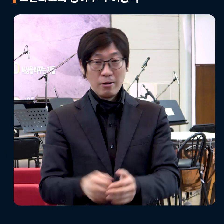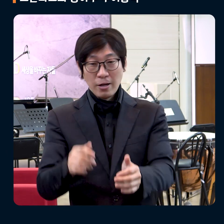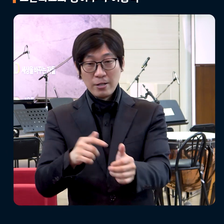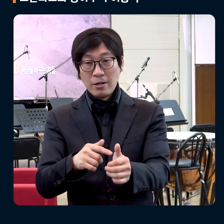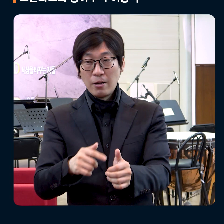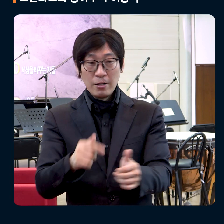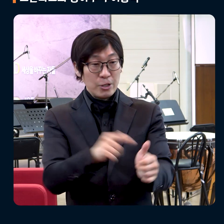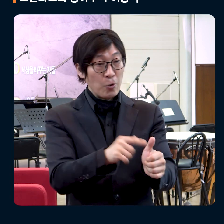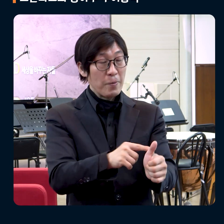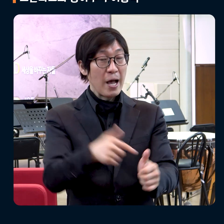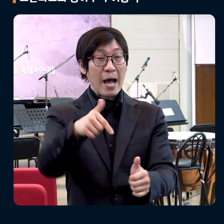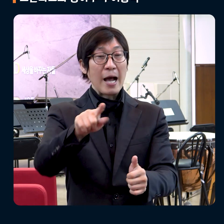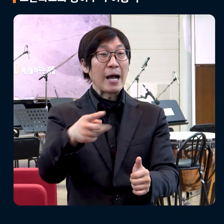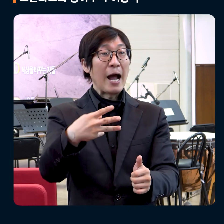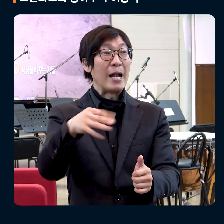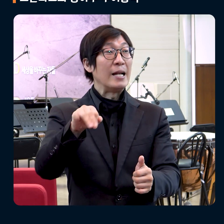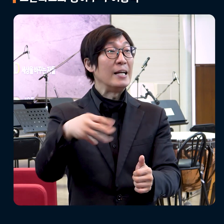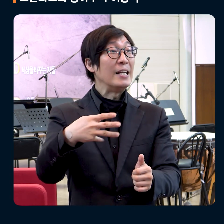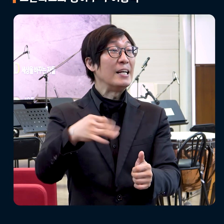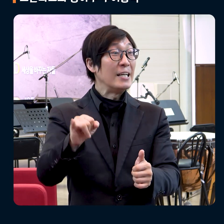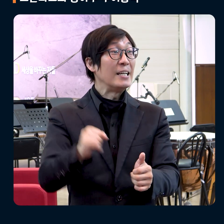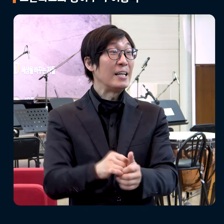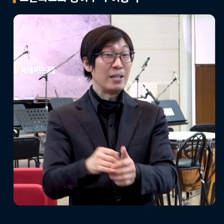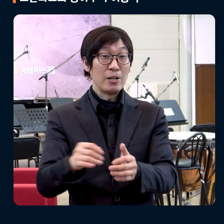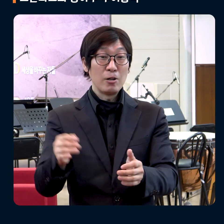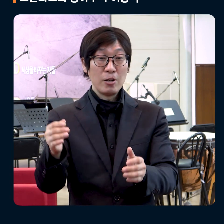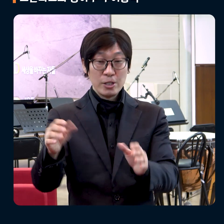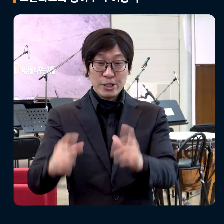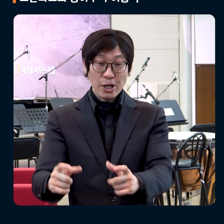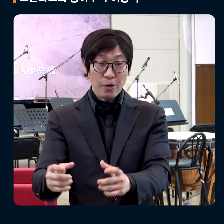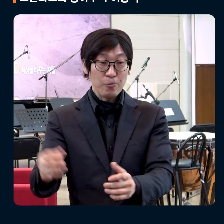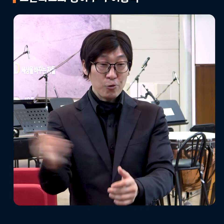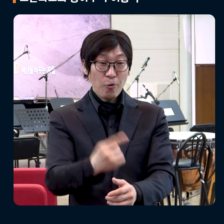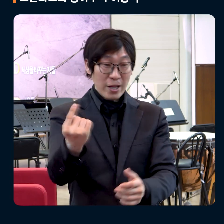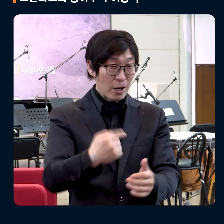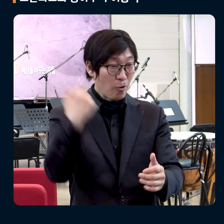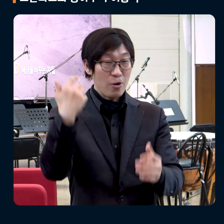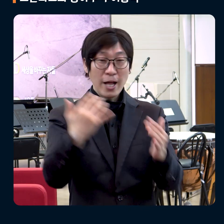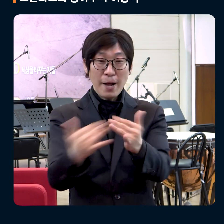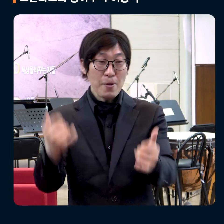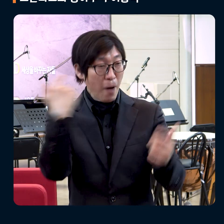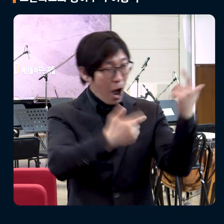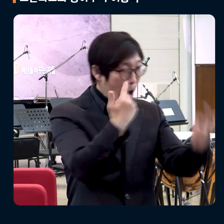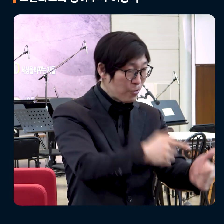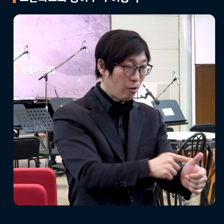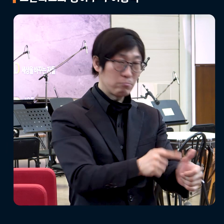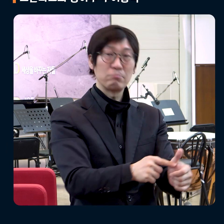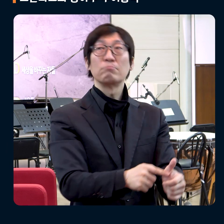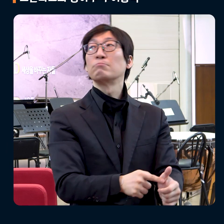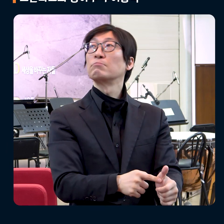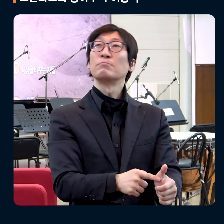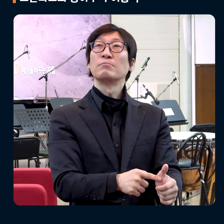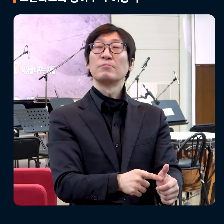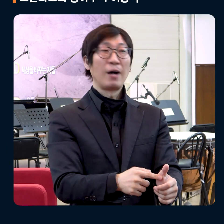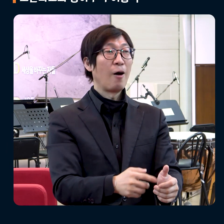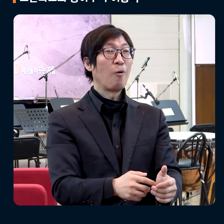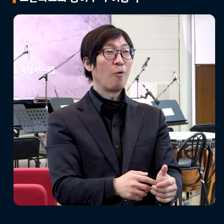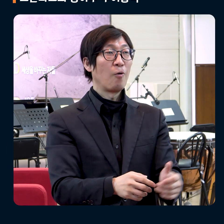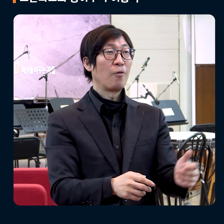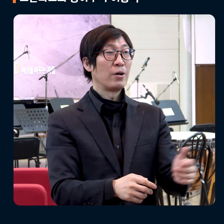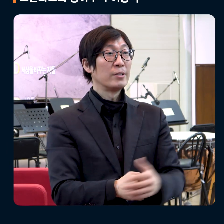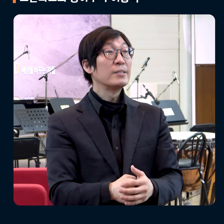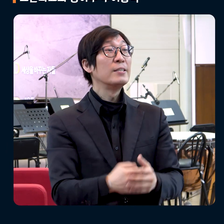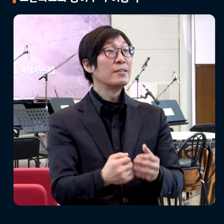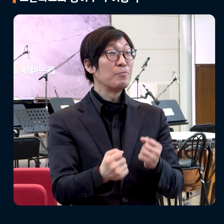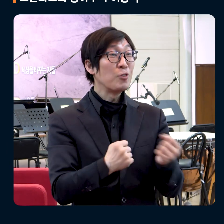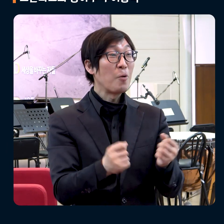이러고 사라졌어요. 니고데모는 정말 바람 같은 사람입니다. 그리고선 또 안 나타납니다. 그런데 그가 한 번